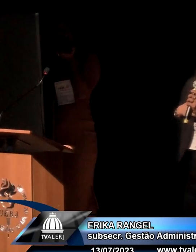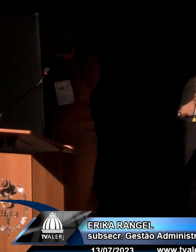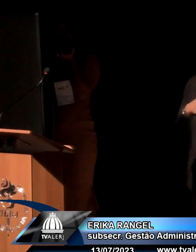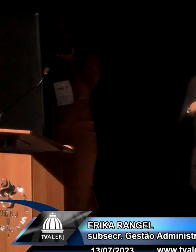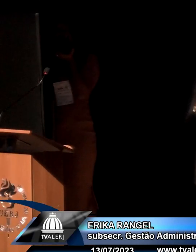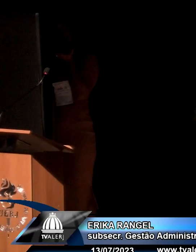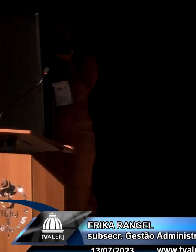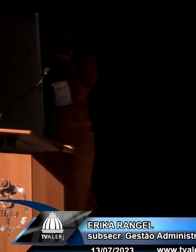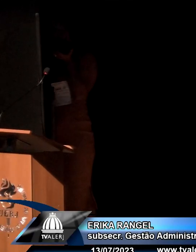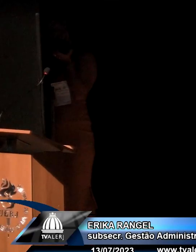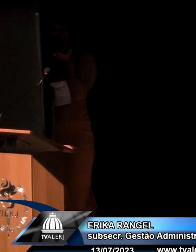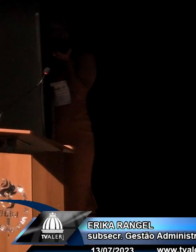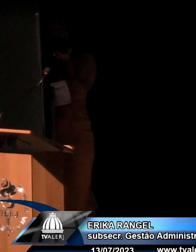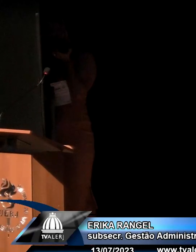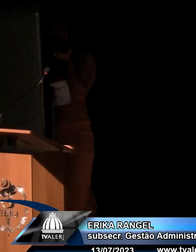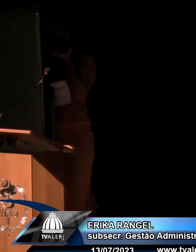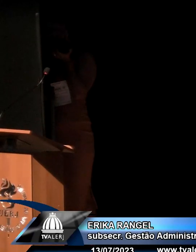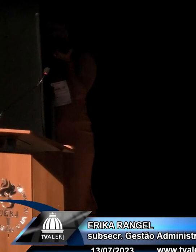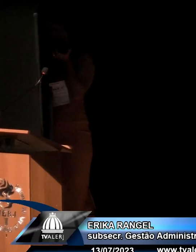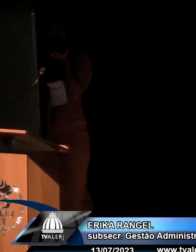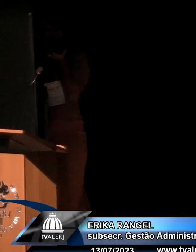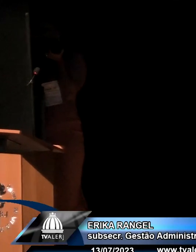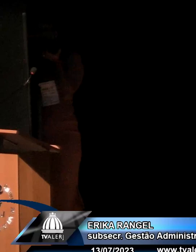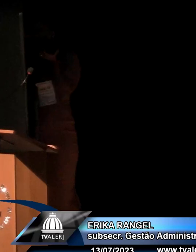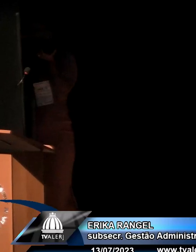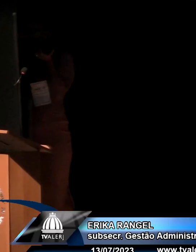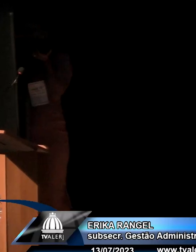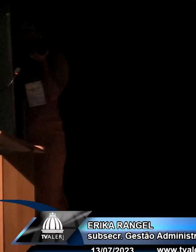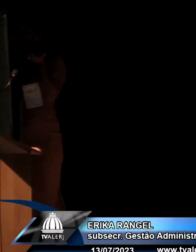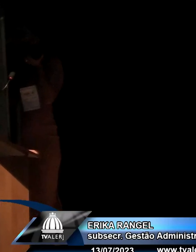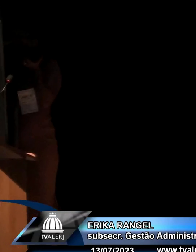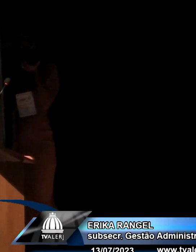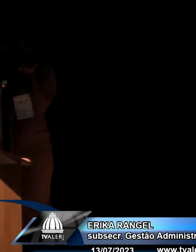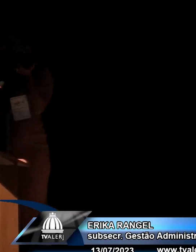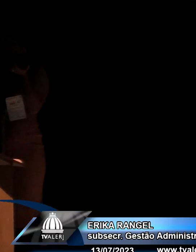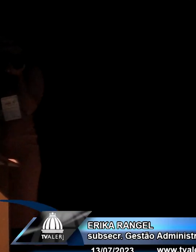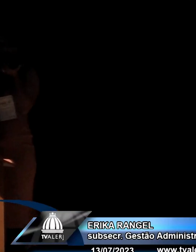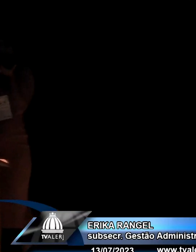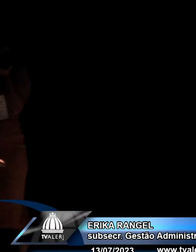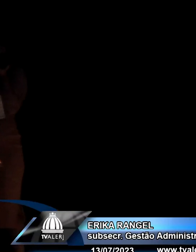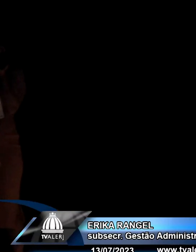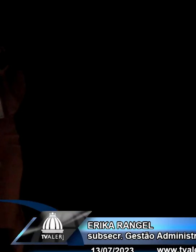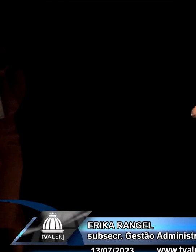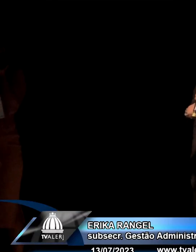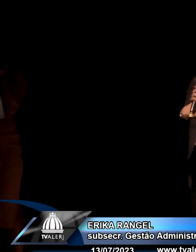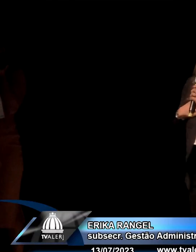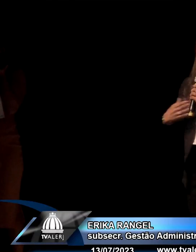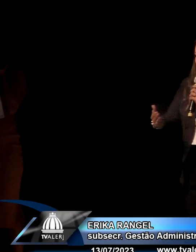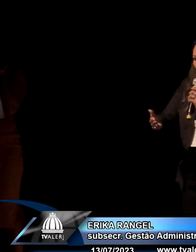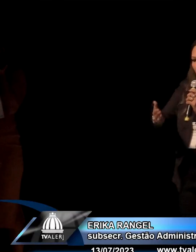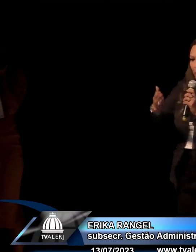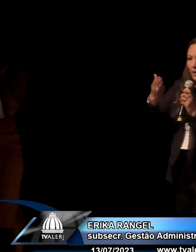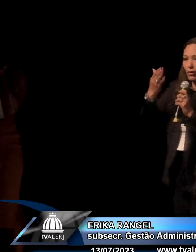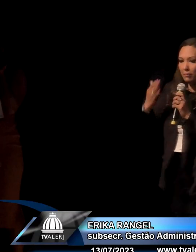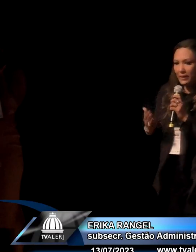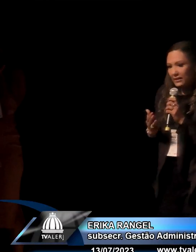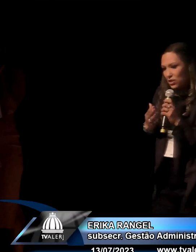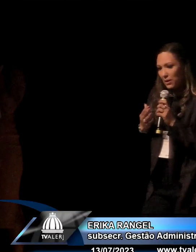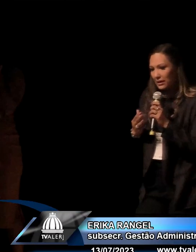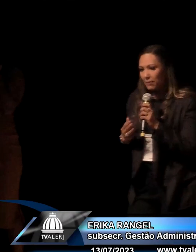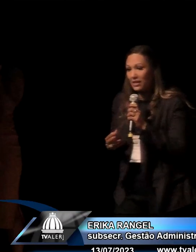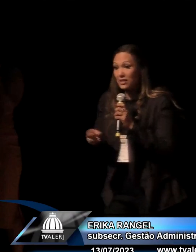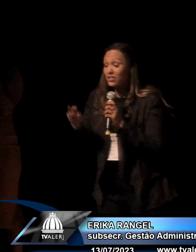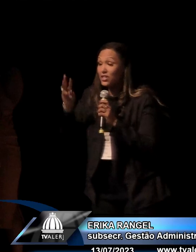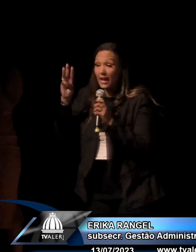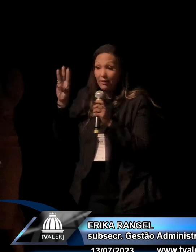ali se balançando a nossa Regional a Regional 7 os meninos que foram para Olimpíadas